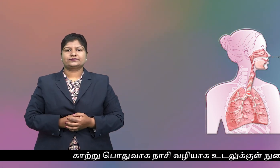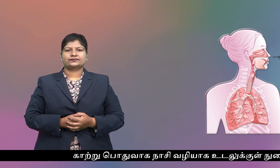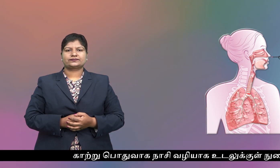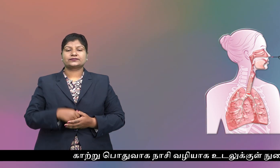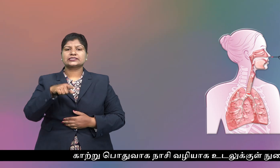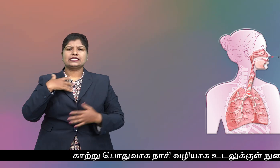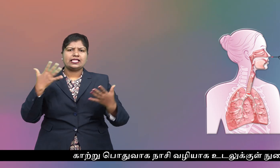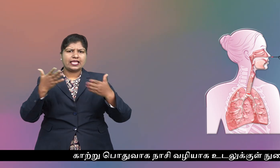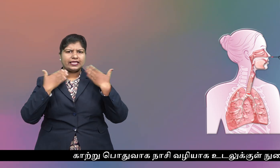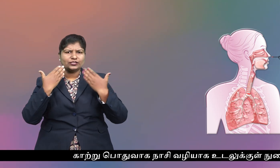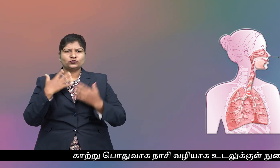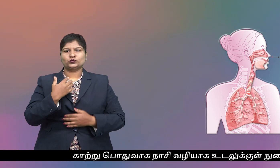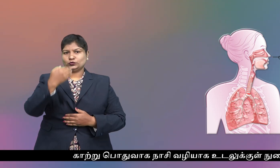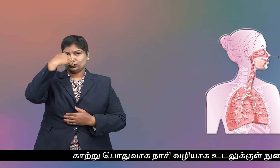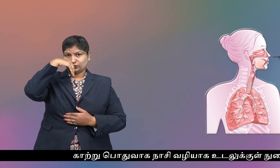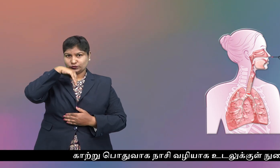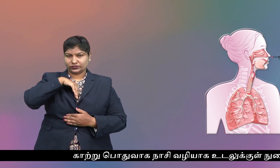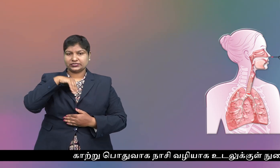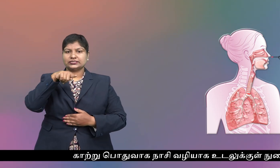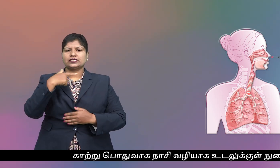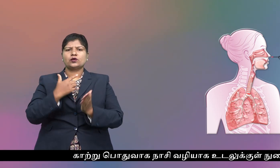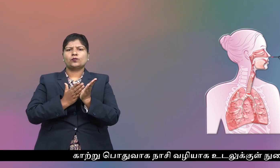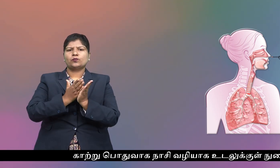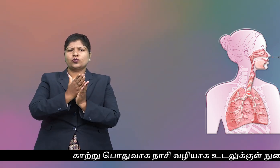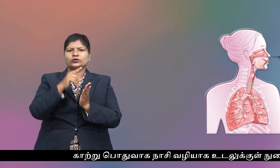காற்று பொதுவாக நாசி வழியாக உடலுக்குள் நுழைகிறது.